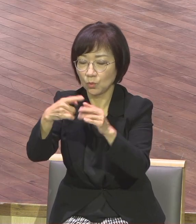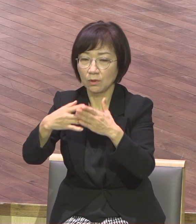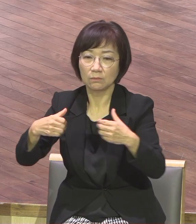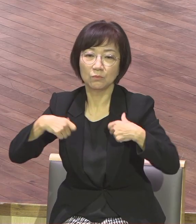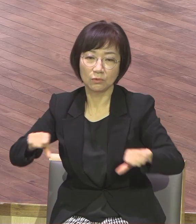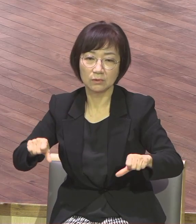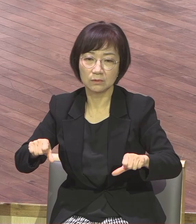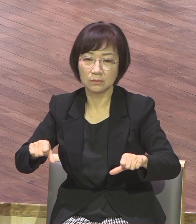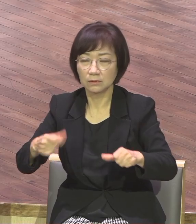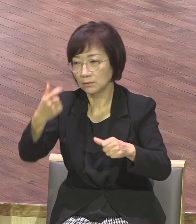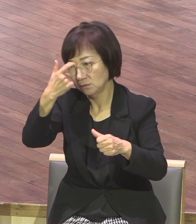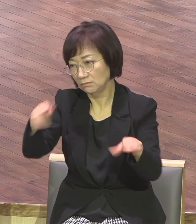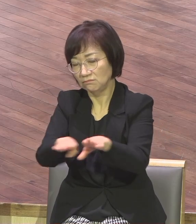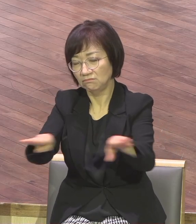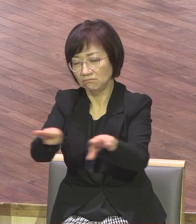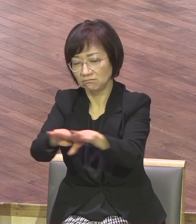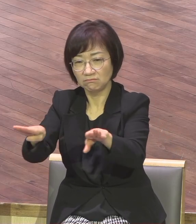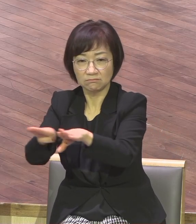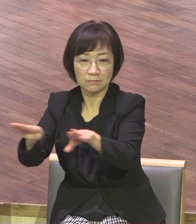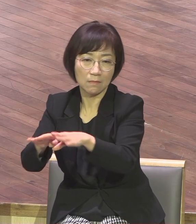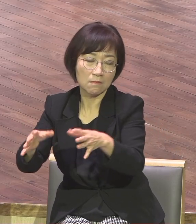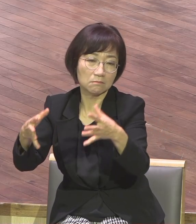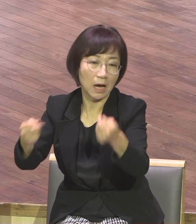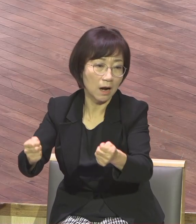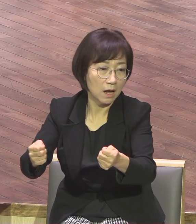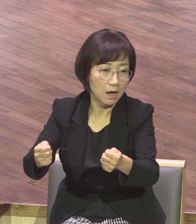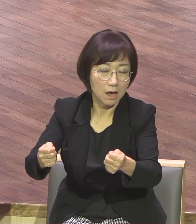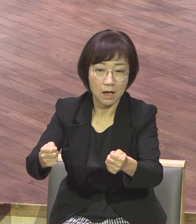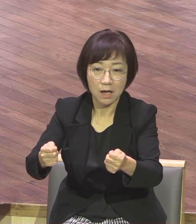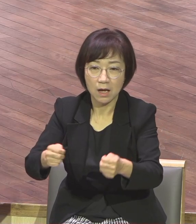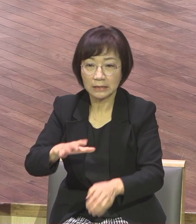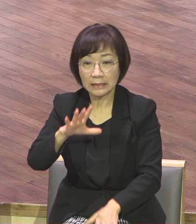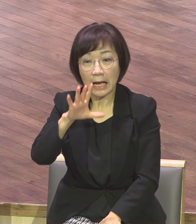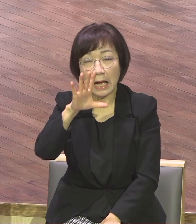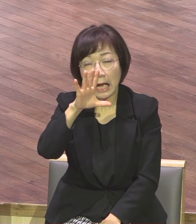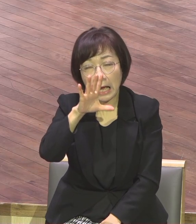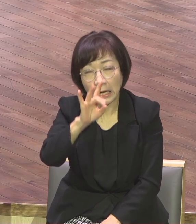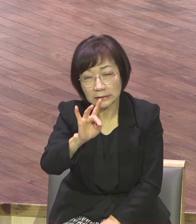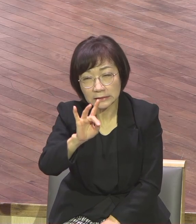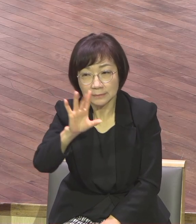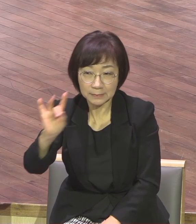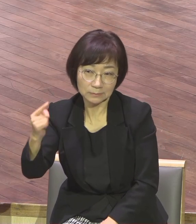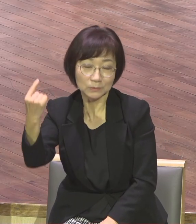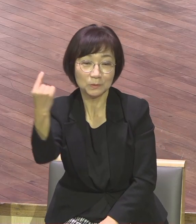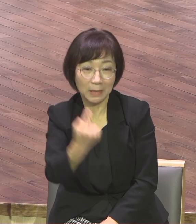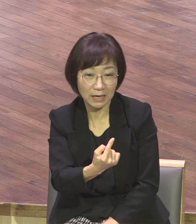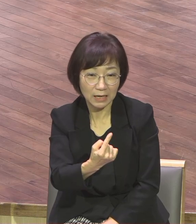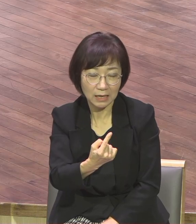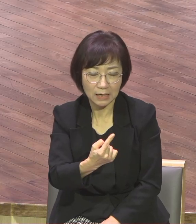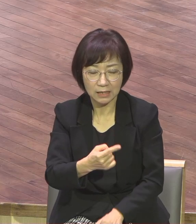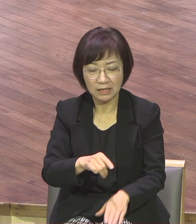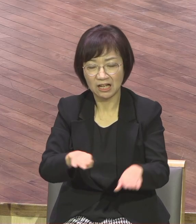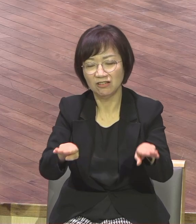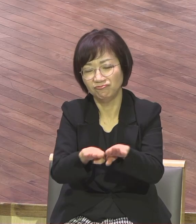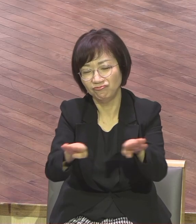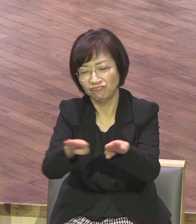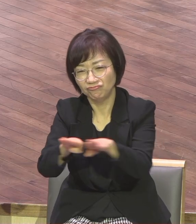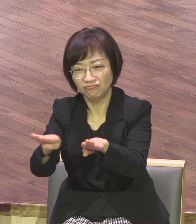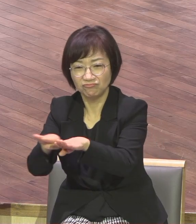이상이 지금 그냥 등록해놓고 교회 왔다가 갔다가 때로는 안 나오고 이런 장기결석자들이